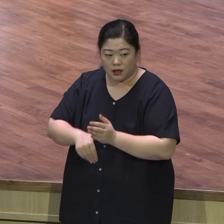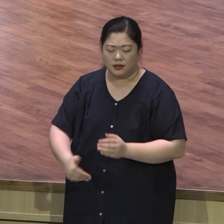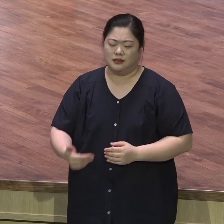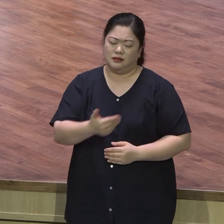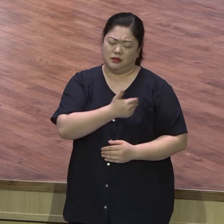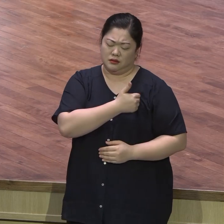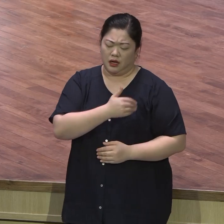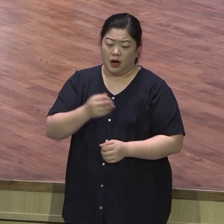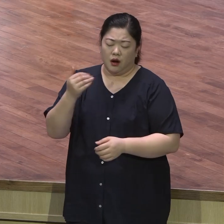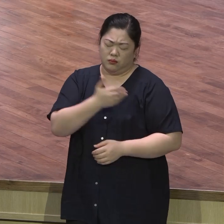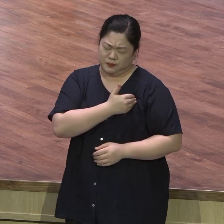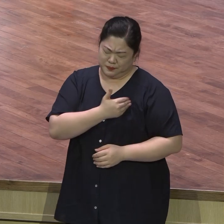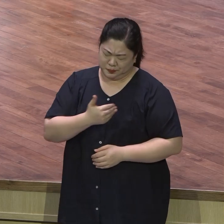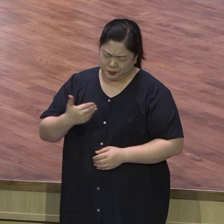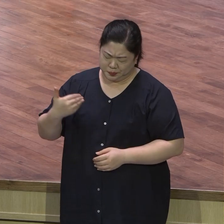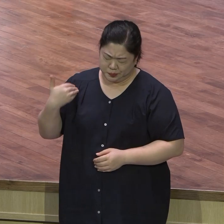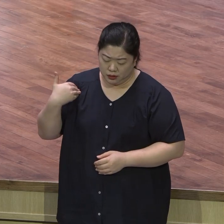남음이 있었더라.